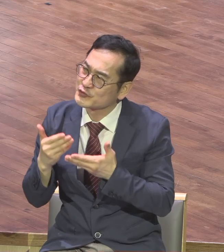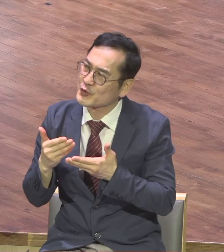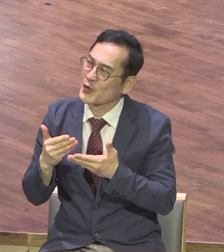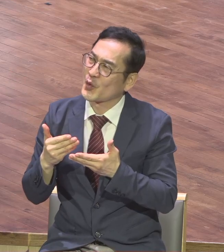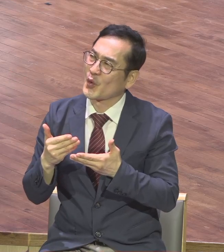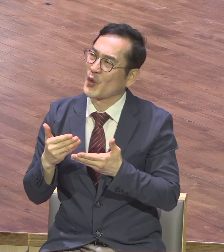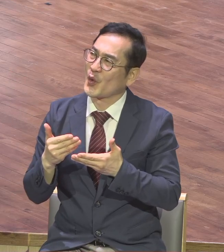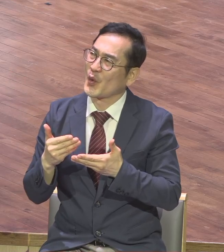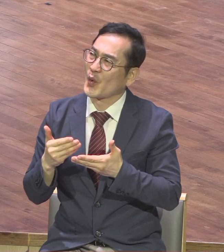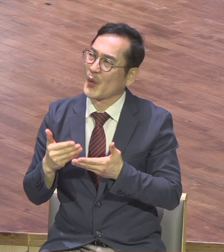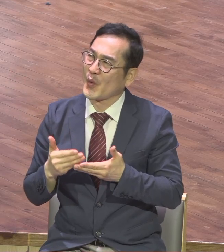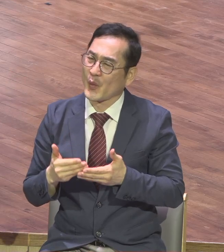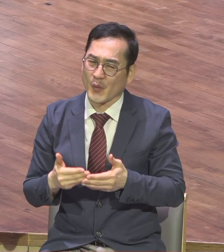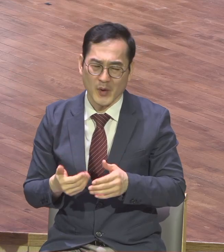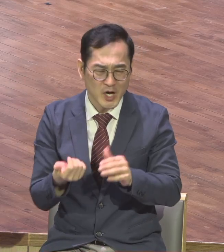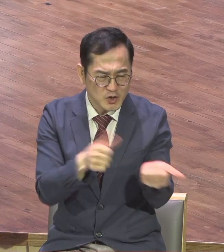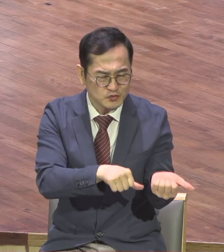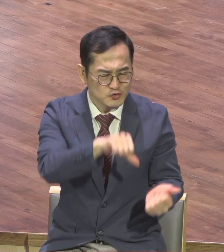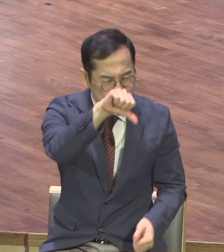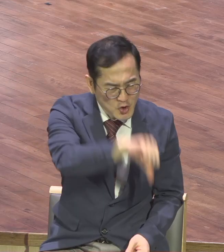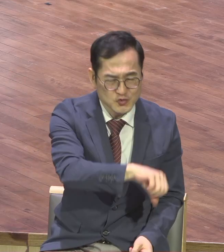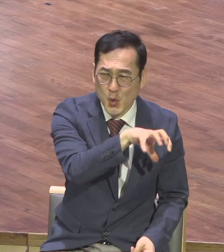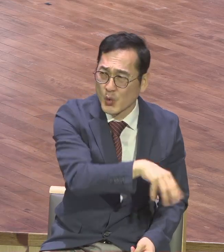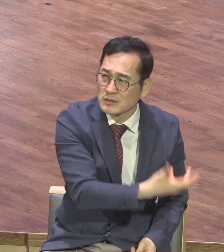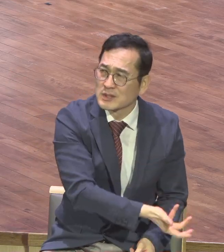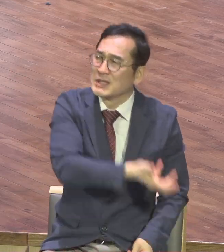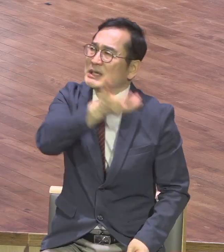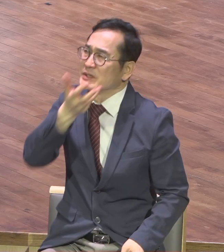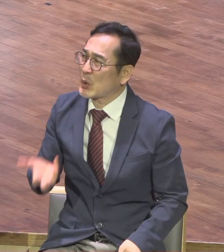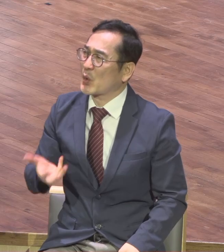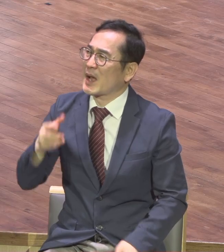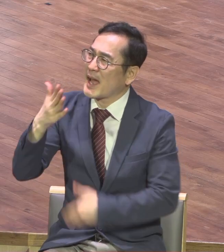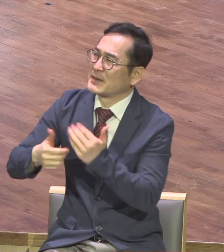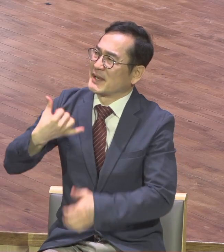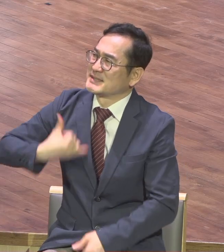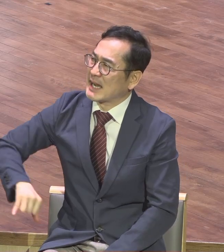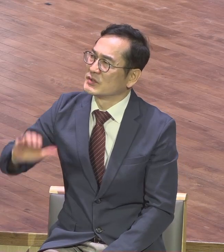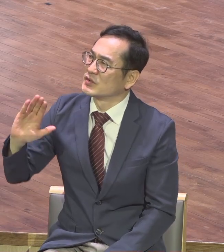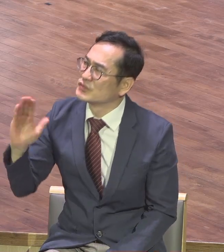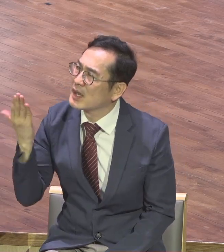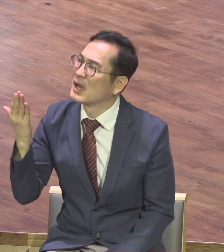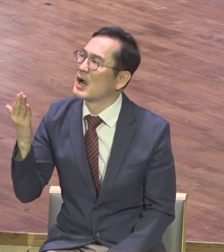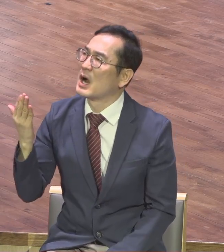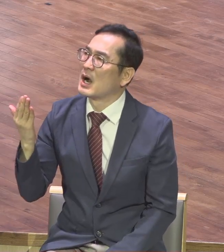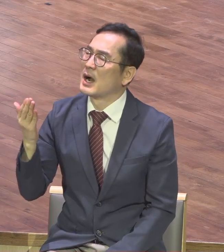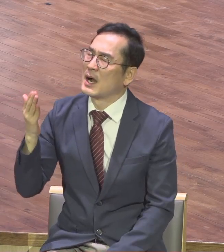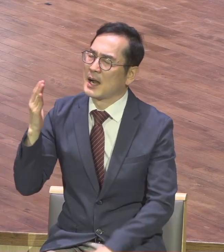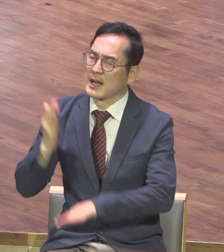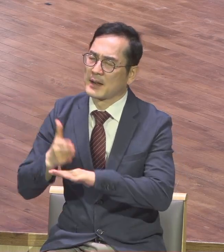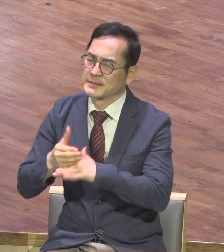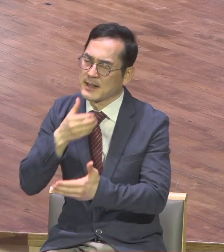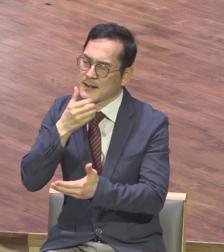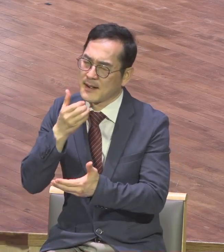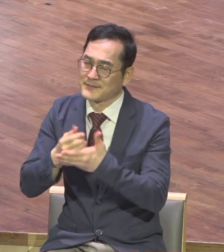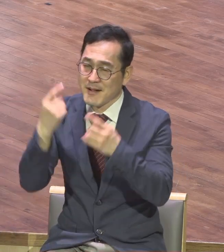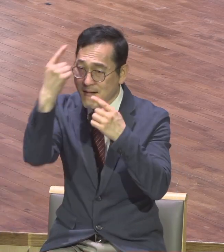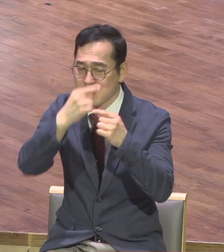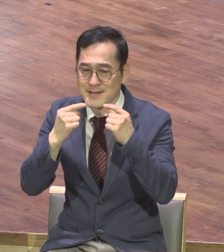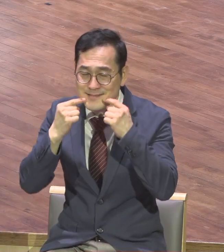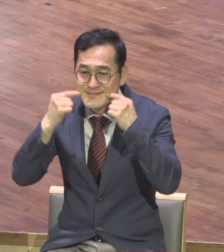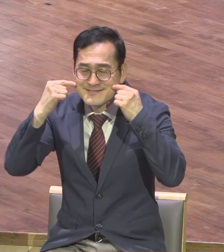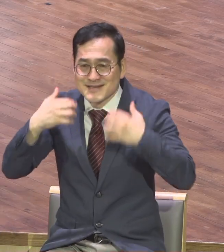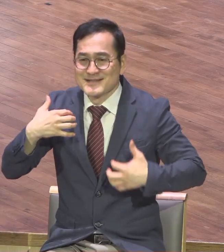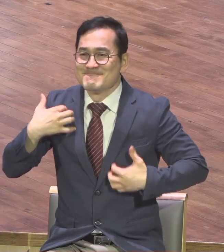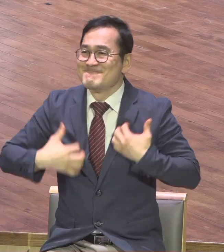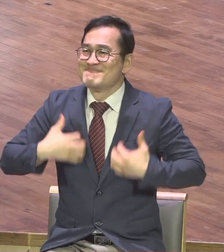3장에서 나를 빼 주신 하나님의 은혜 너무너무 감격 감사하는 모습이 돼야지. 얼굴이 착